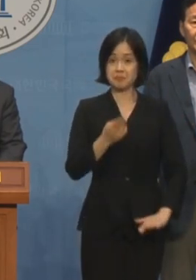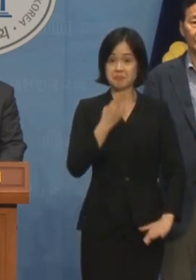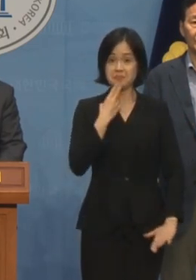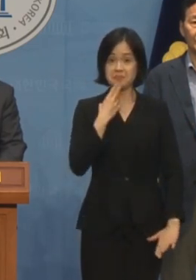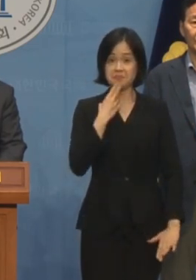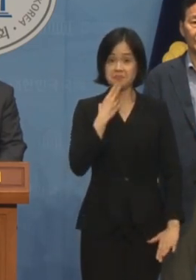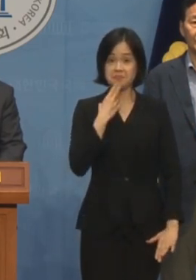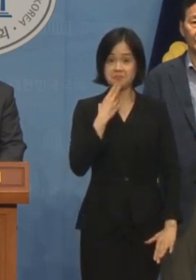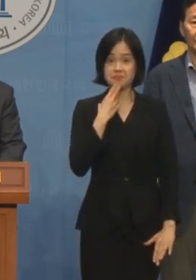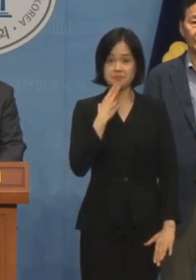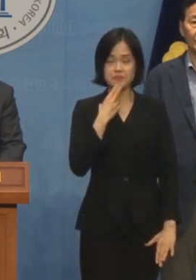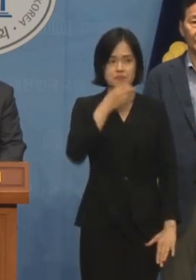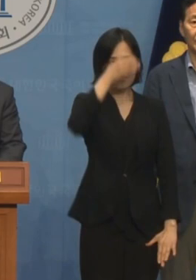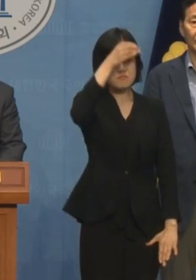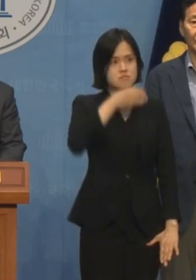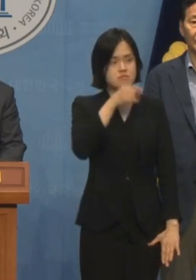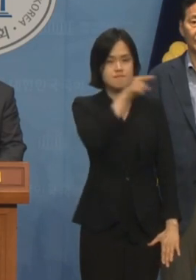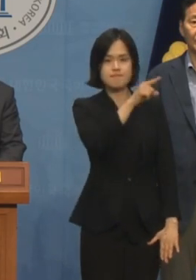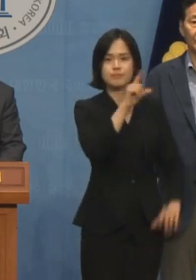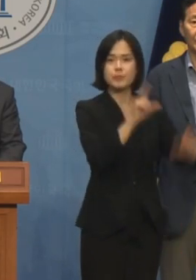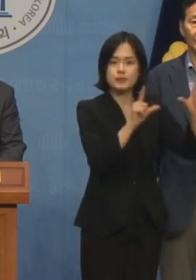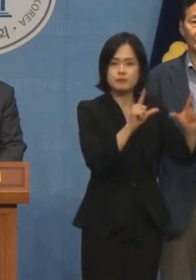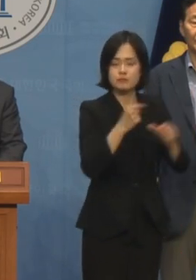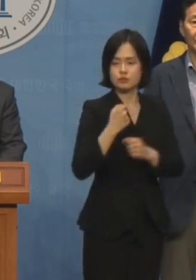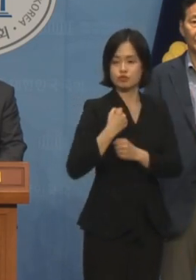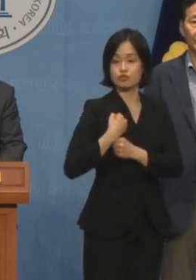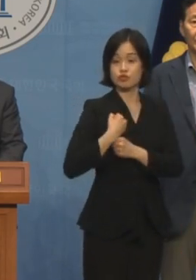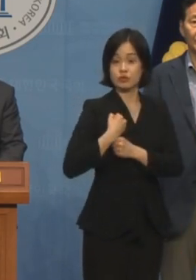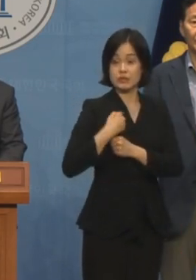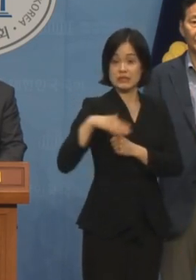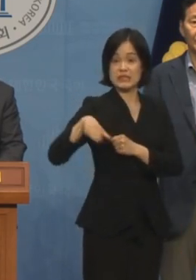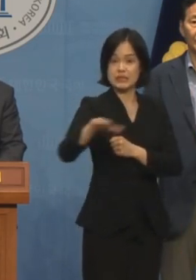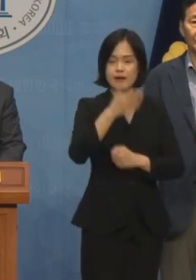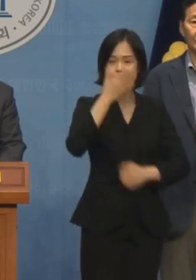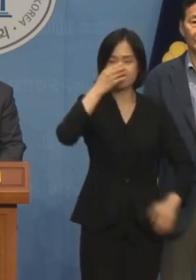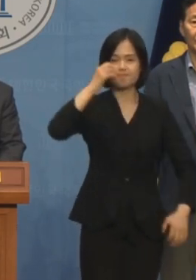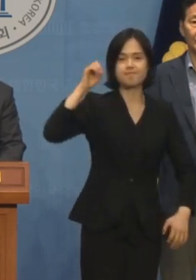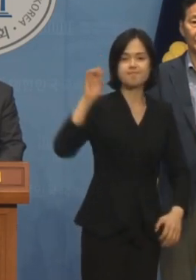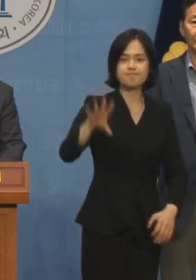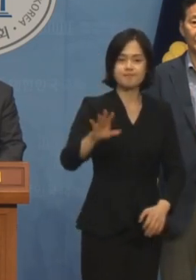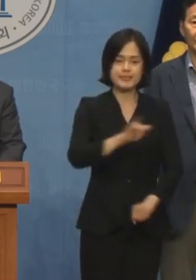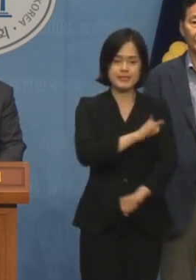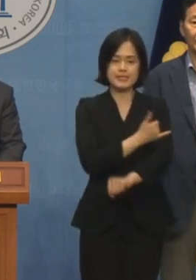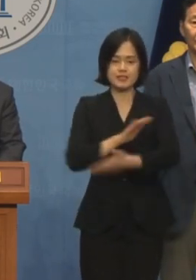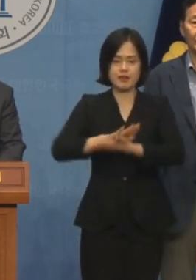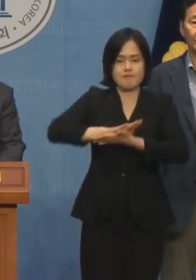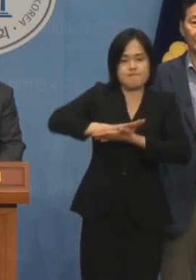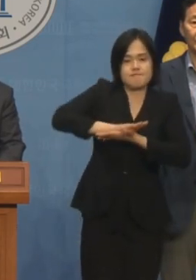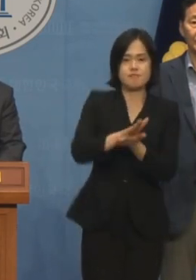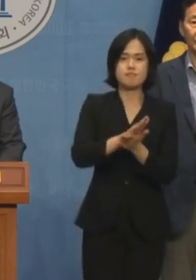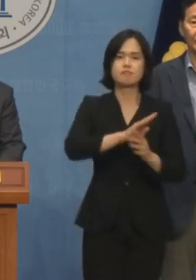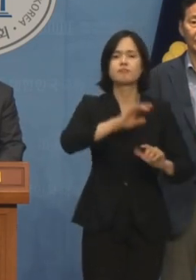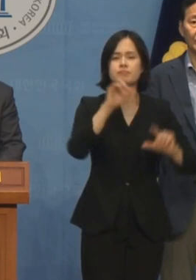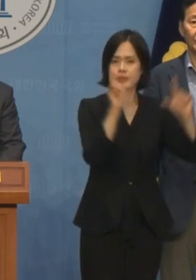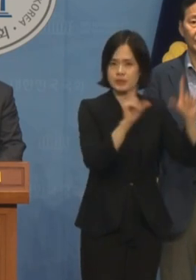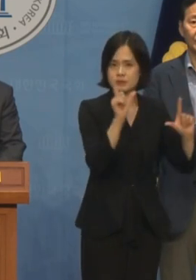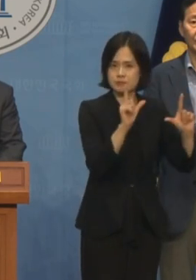이제는 군복을 입은 군인을 조롱하고 인격을 훼손하는 일까지 서슴지 않고